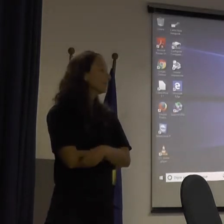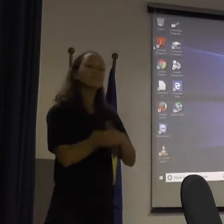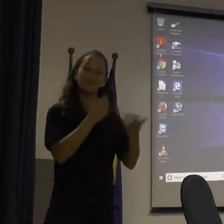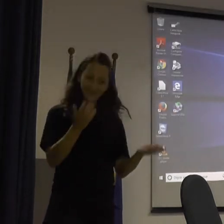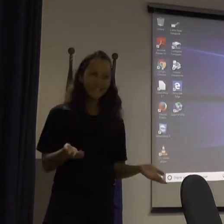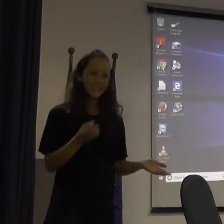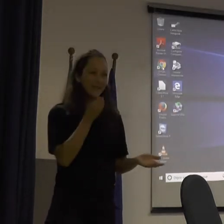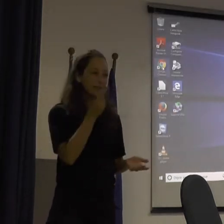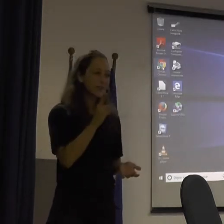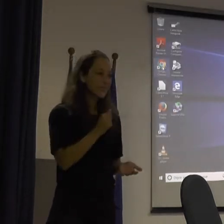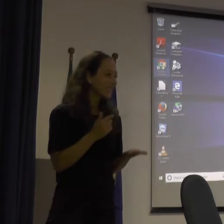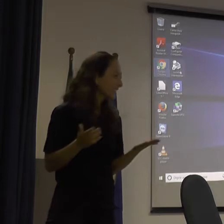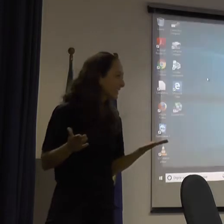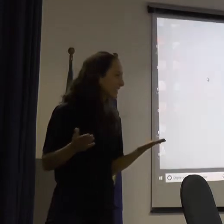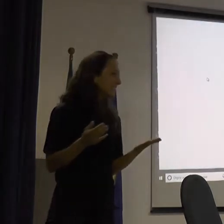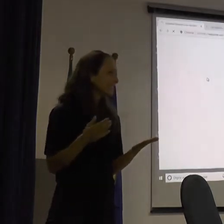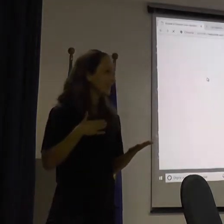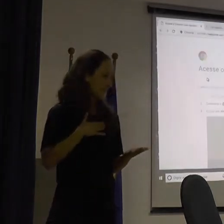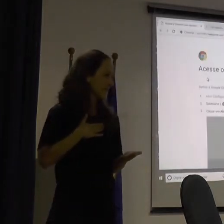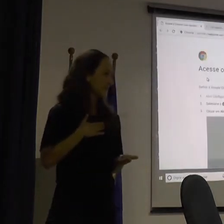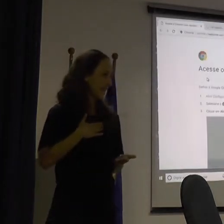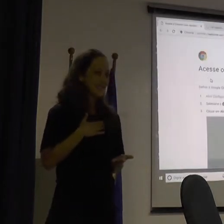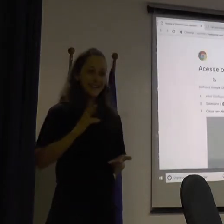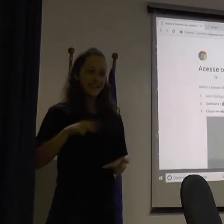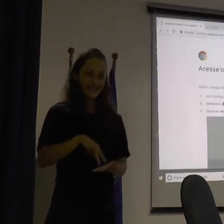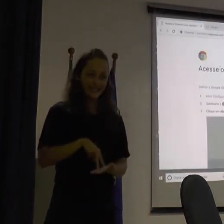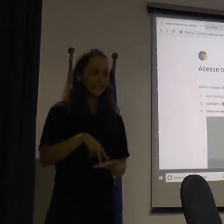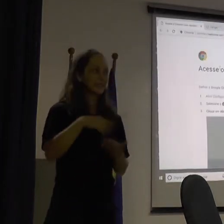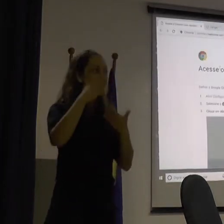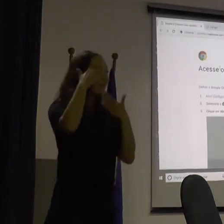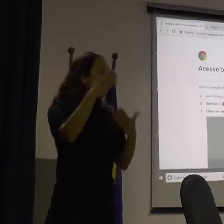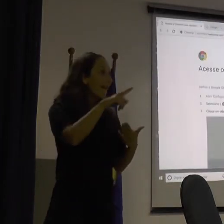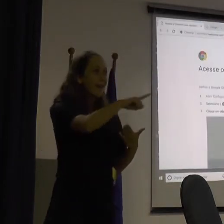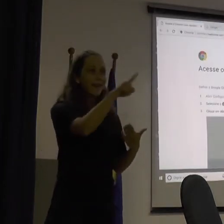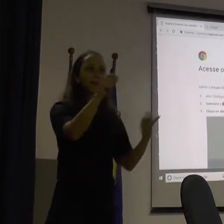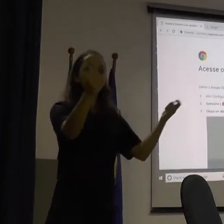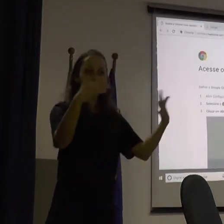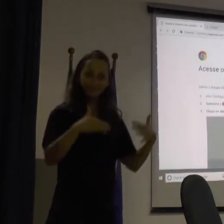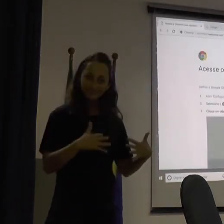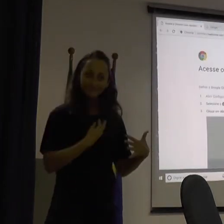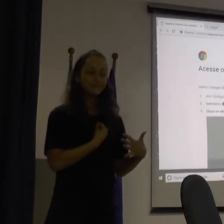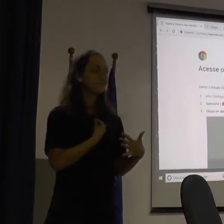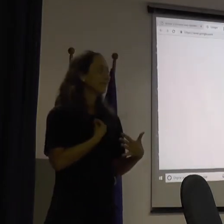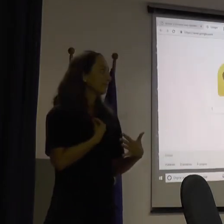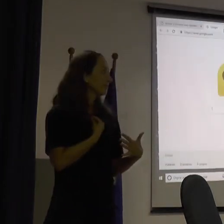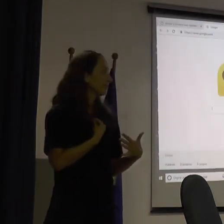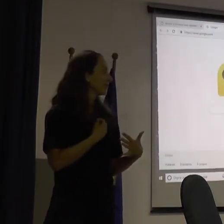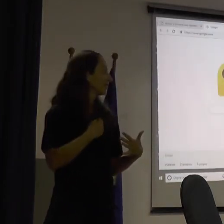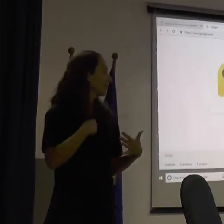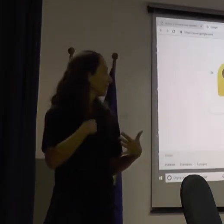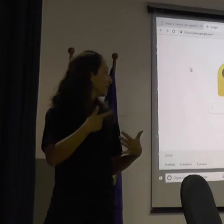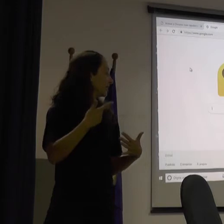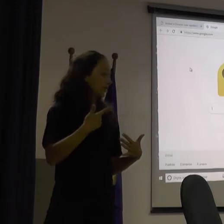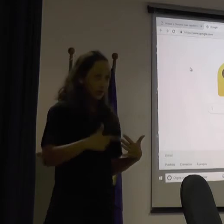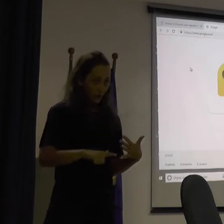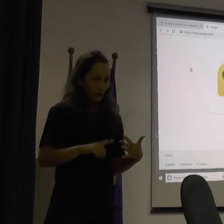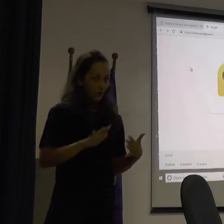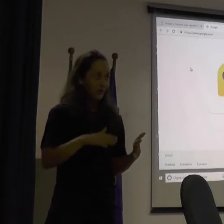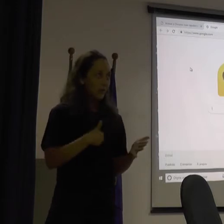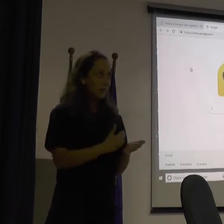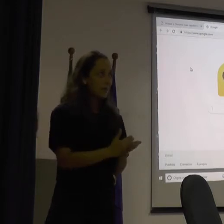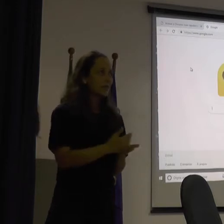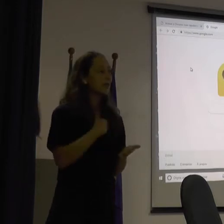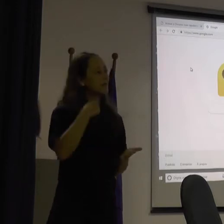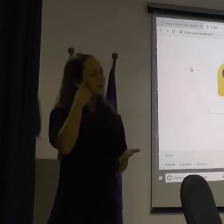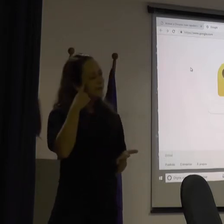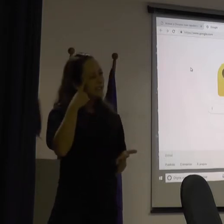Bom dia a todos, muito prazer. Muito obrigado pela presença. Já vou começar de novo a introdução daqui a pouco. eu não ia